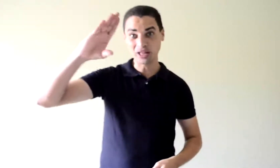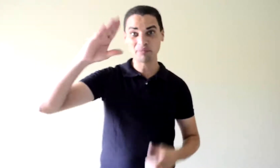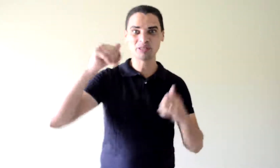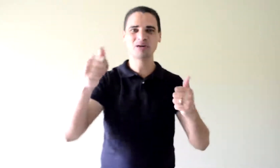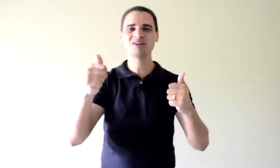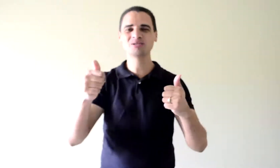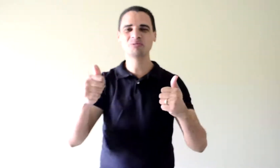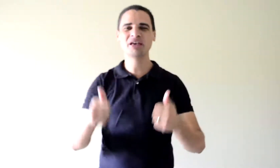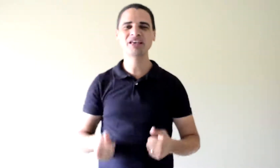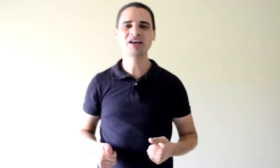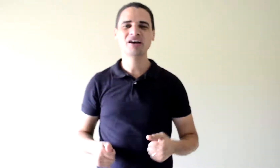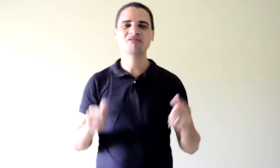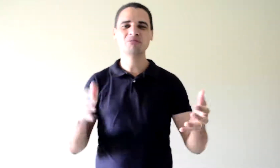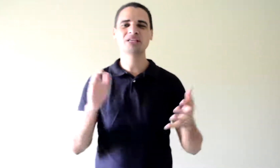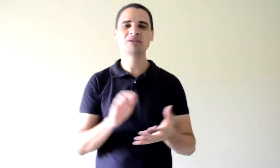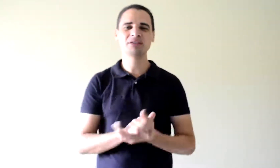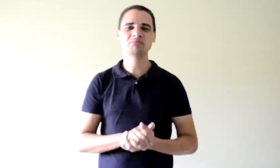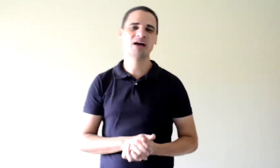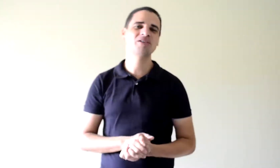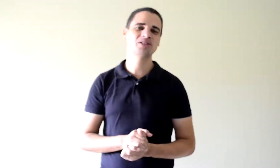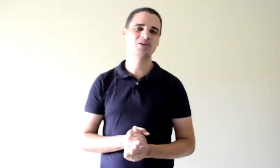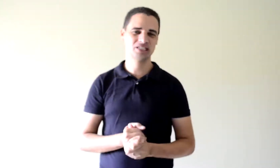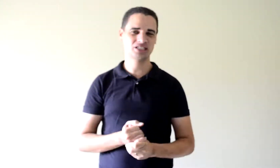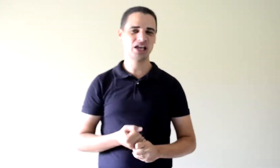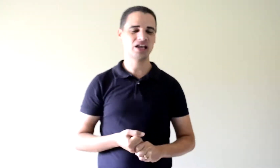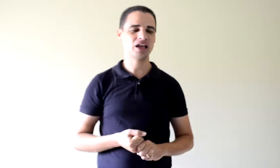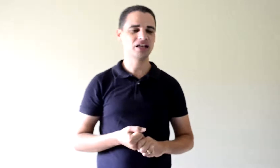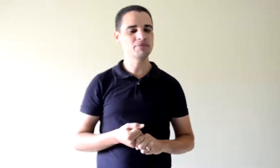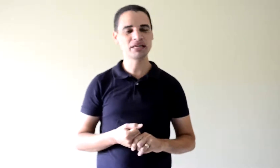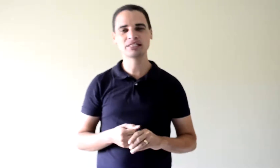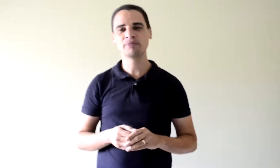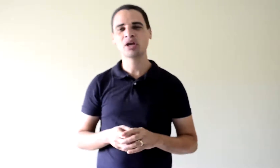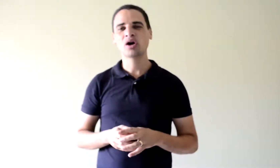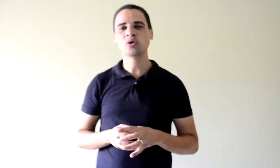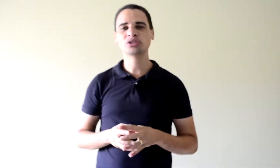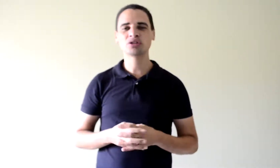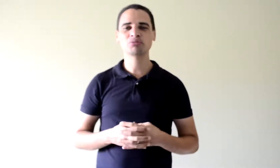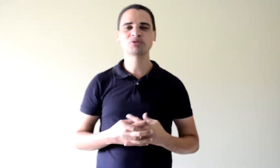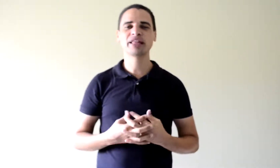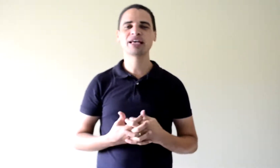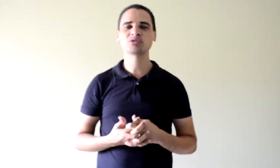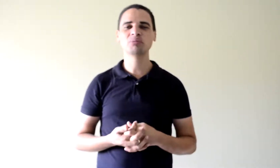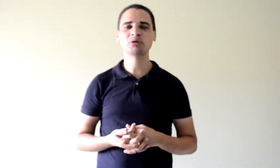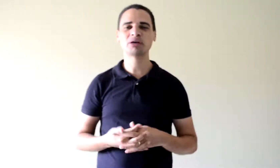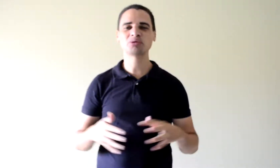Olá pessoal, tudo bem? Vamos aqui mais uma aula nossa de Libras. Hoje nós vamos falar sobre um assunto